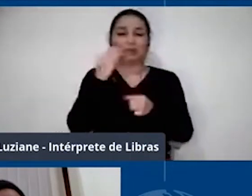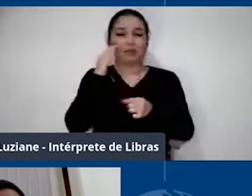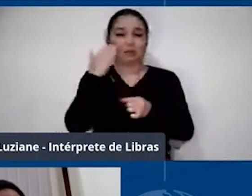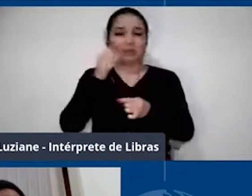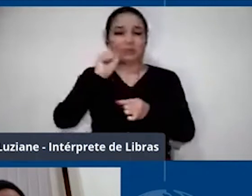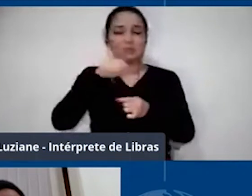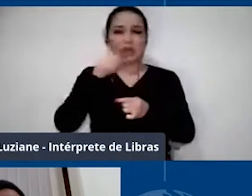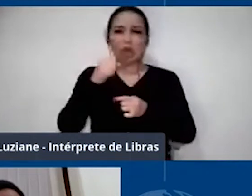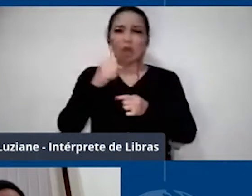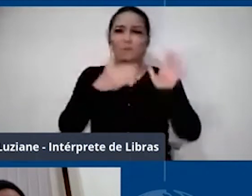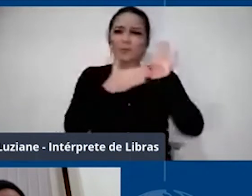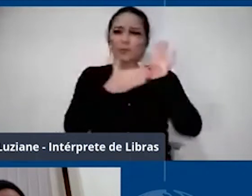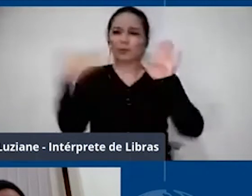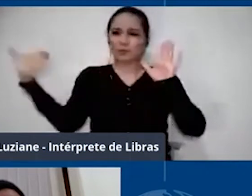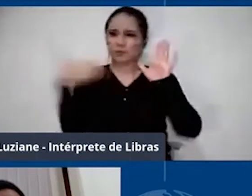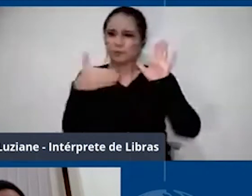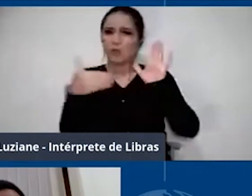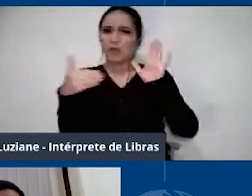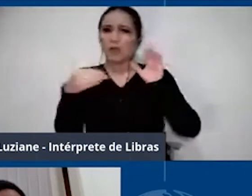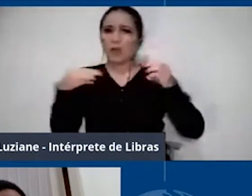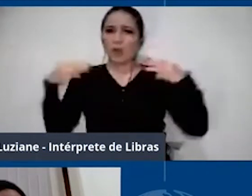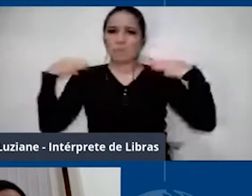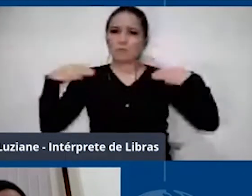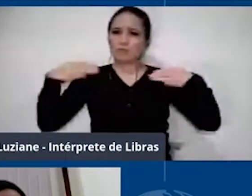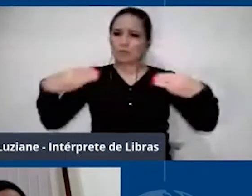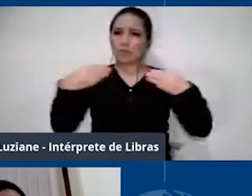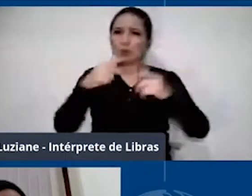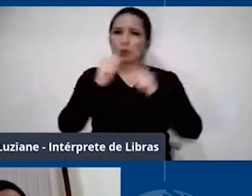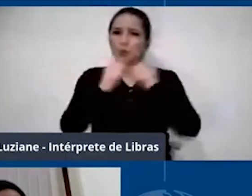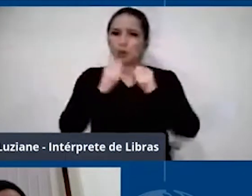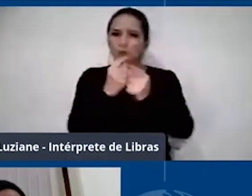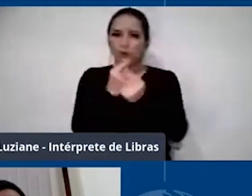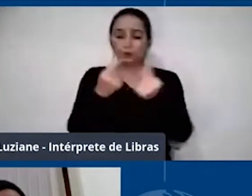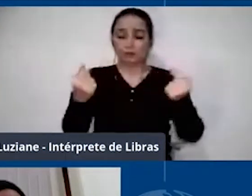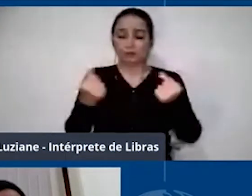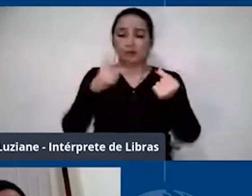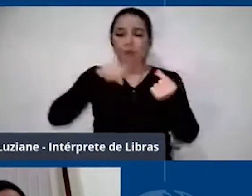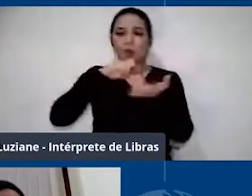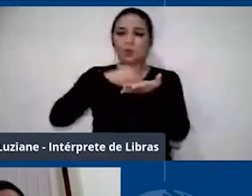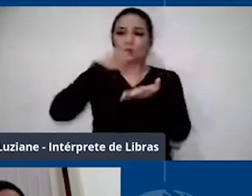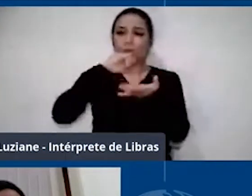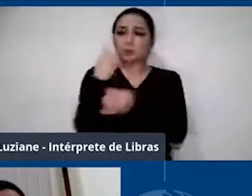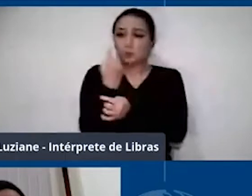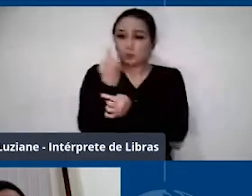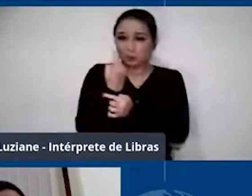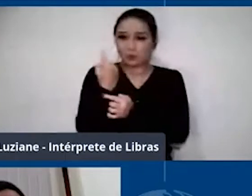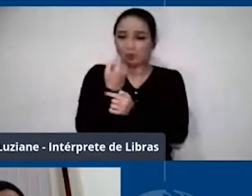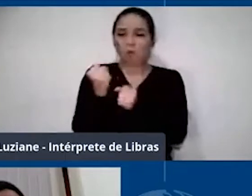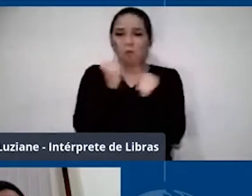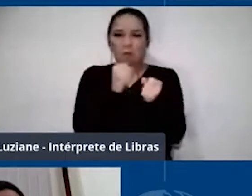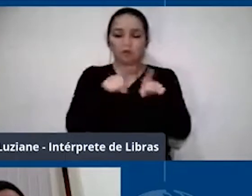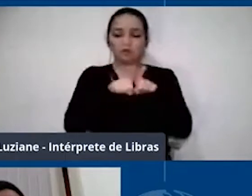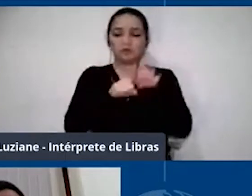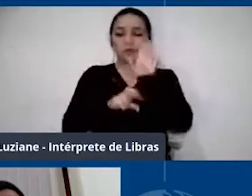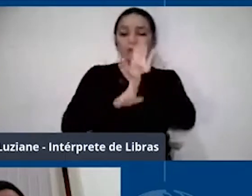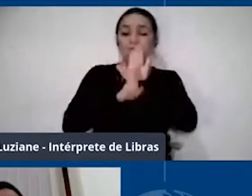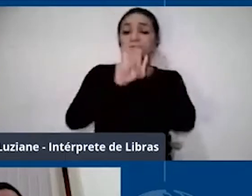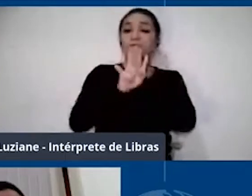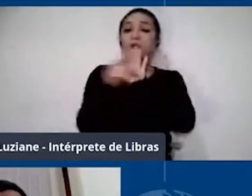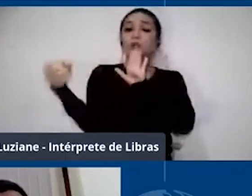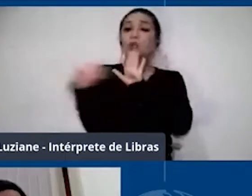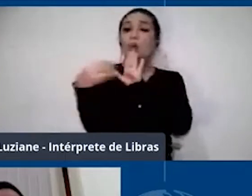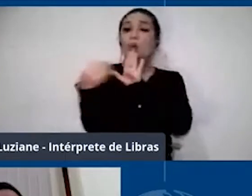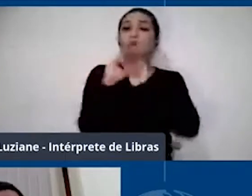do Ministério da Economia de um imposto único pode apenas representar que é um novo